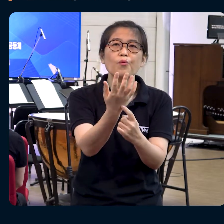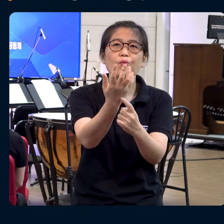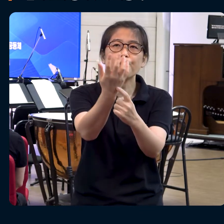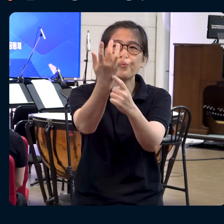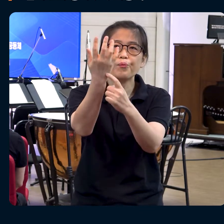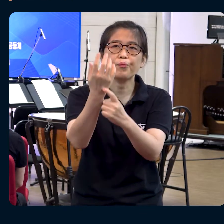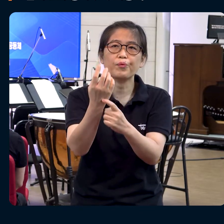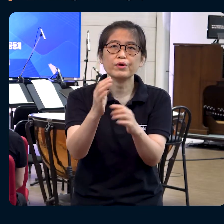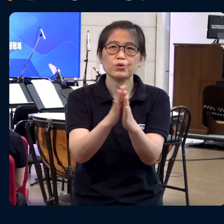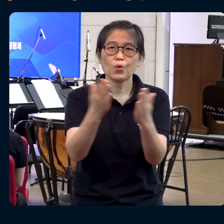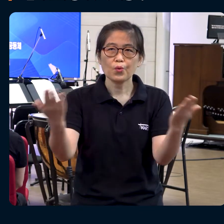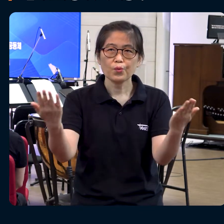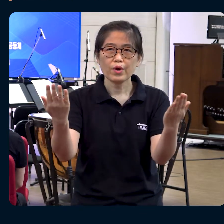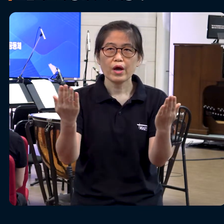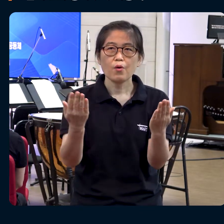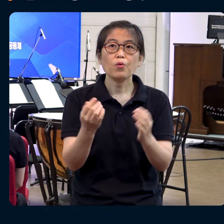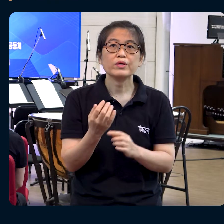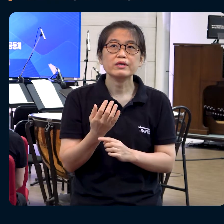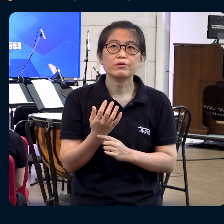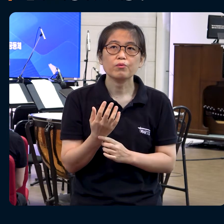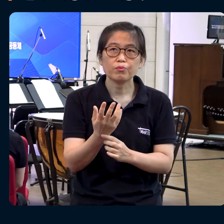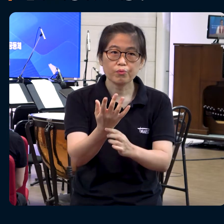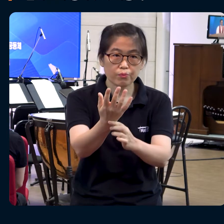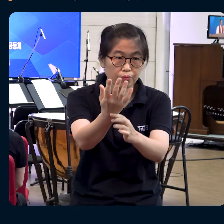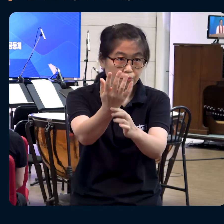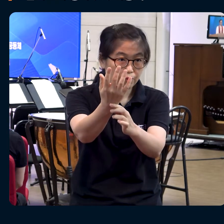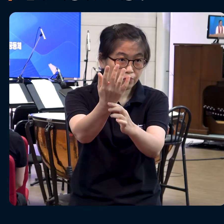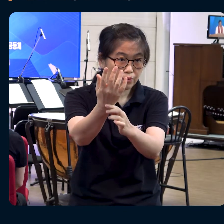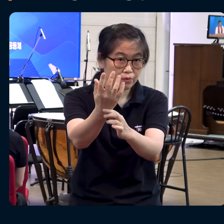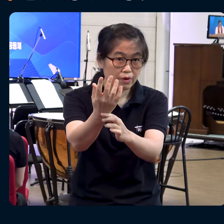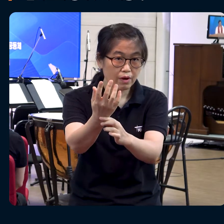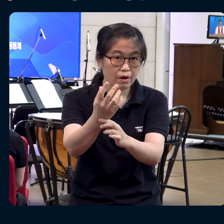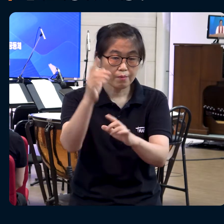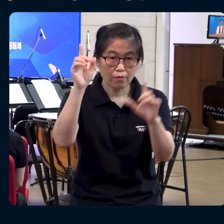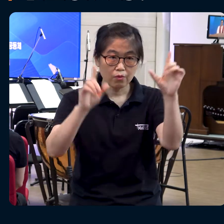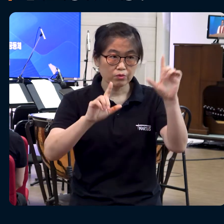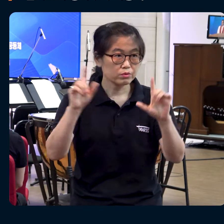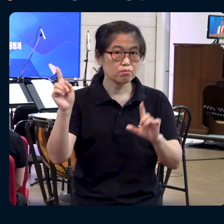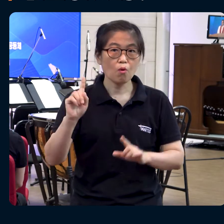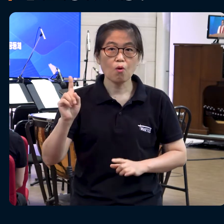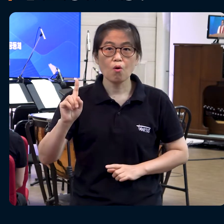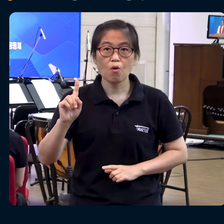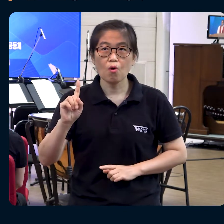횃불이 쪼갠 고기 사이로 지나가더라. 이게 뭘 말하는 걸까요?